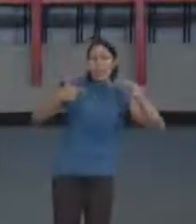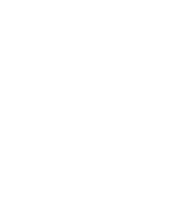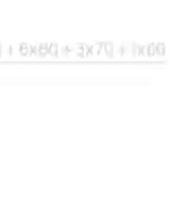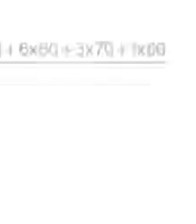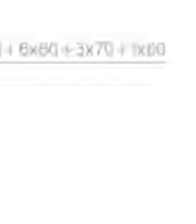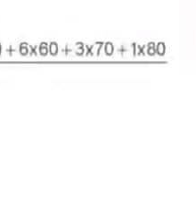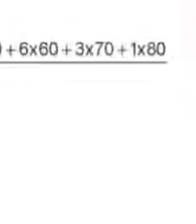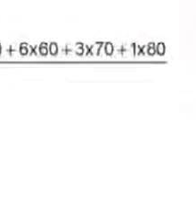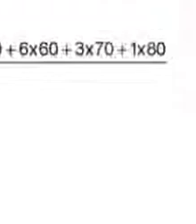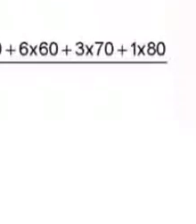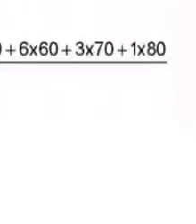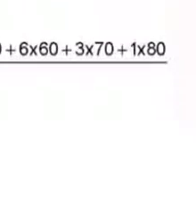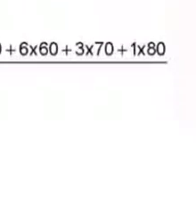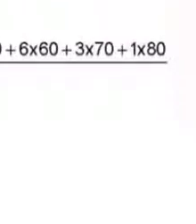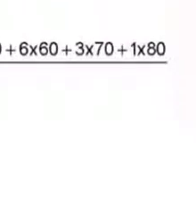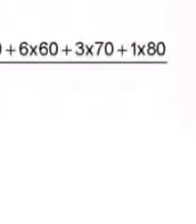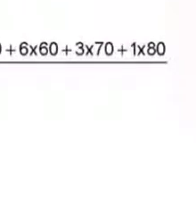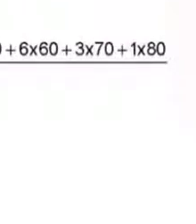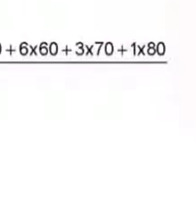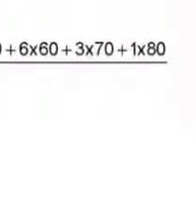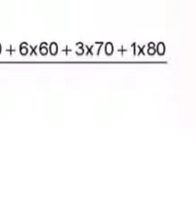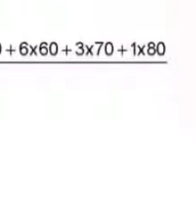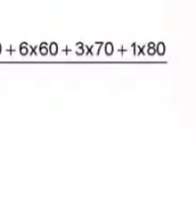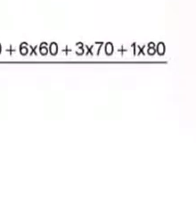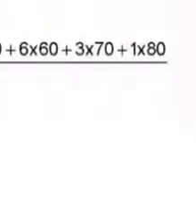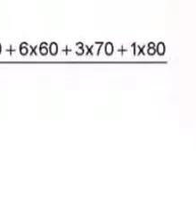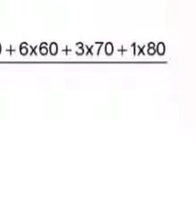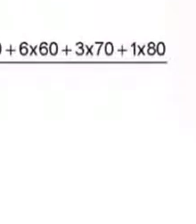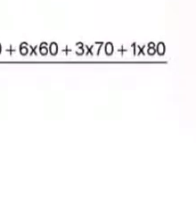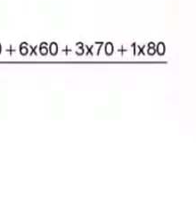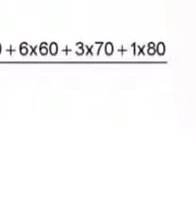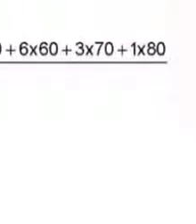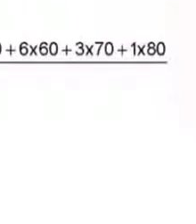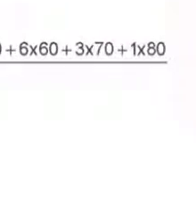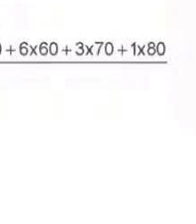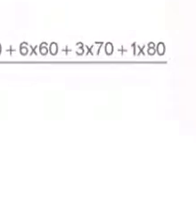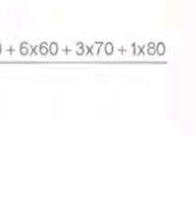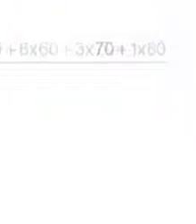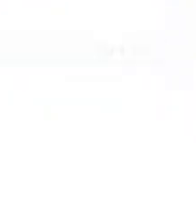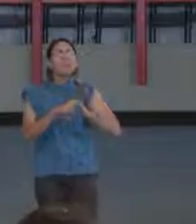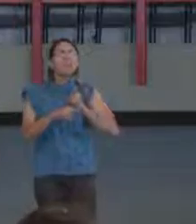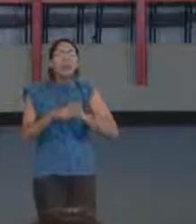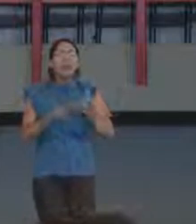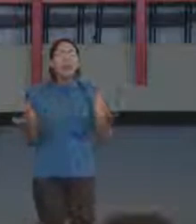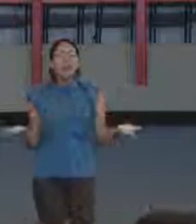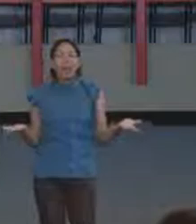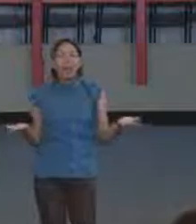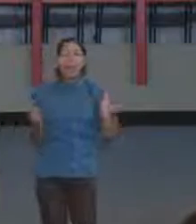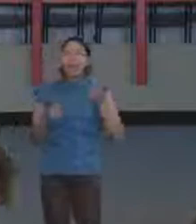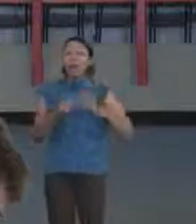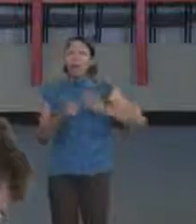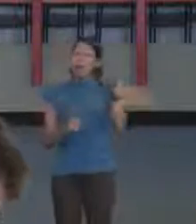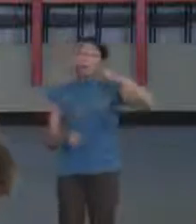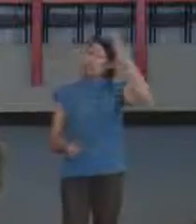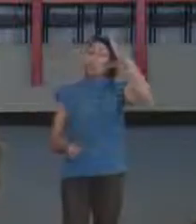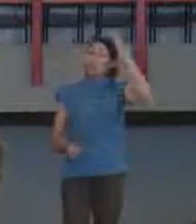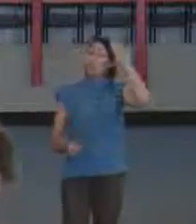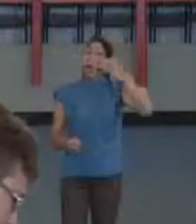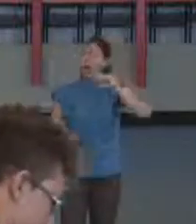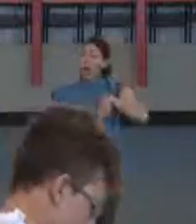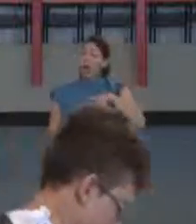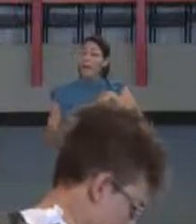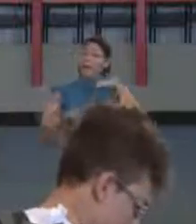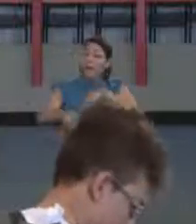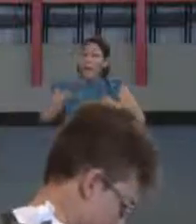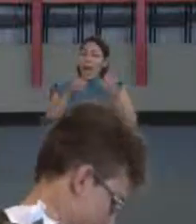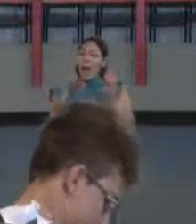300? Por 100. Por que por 100, professor? Porque eu não considerei que eram 100